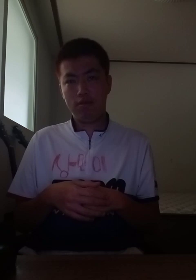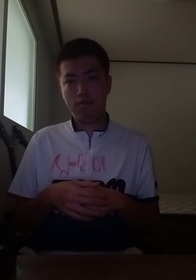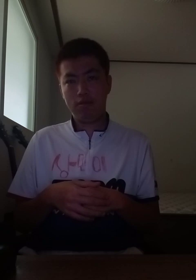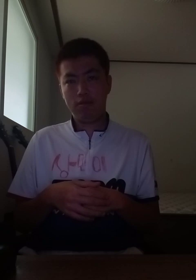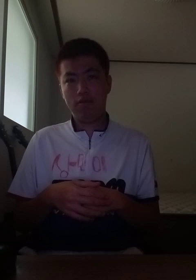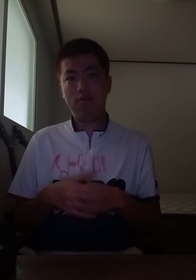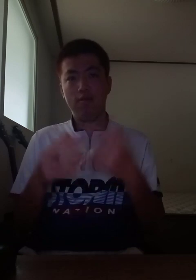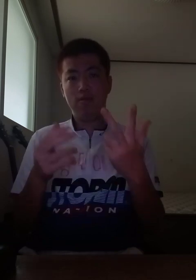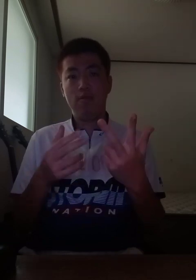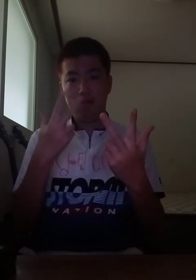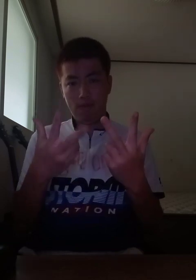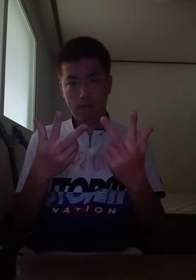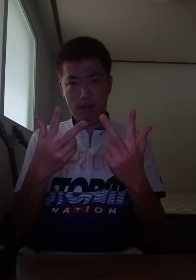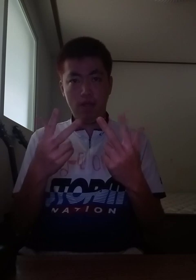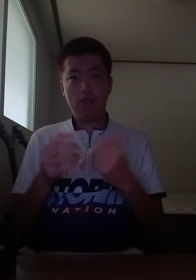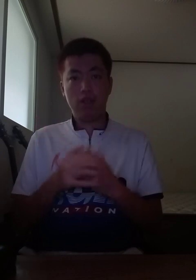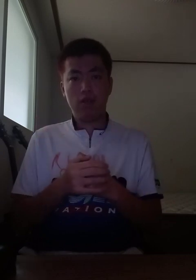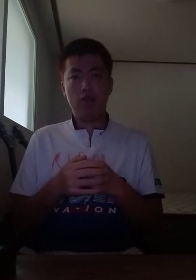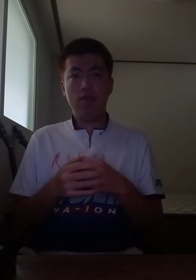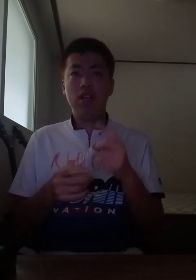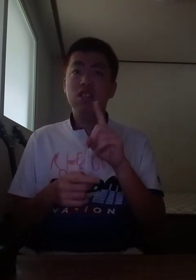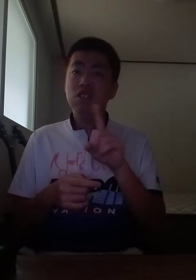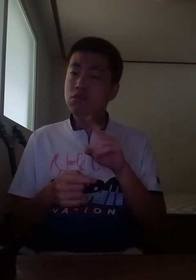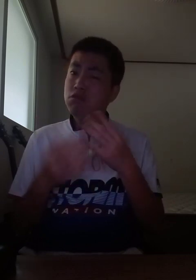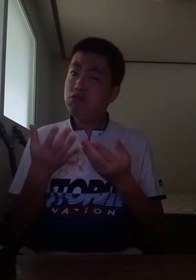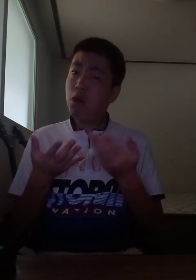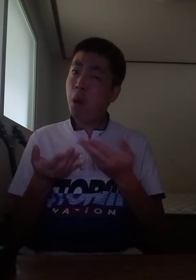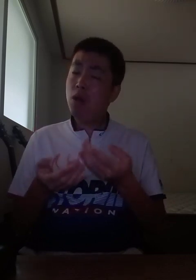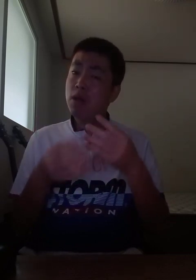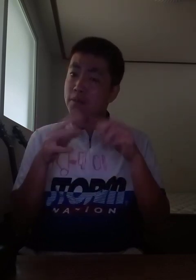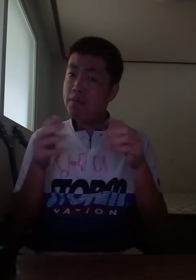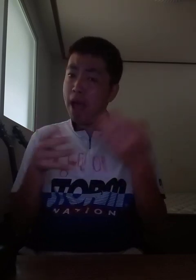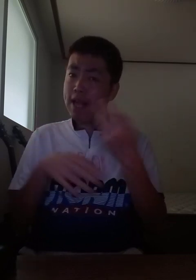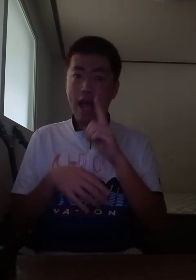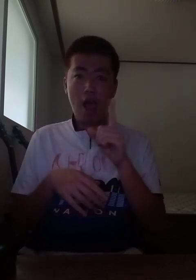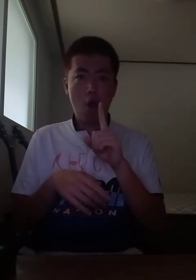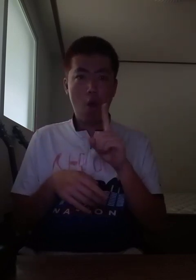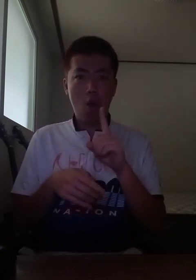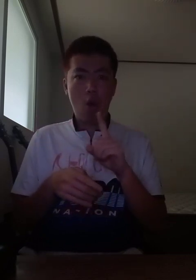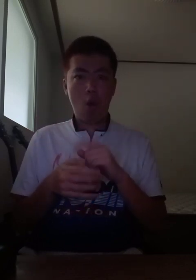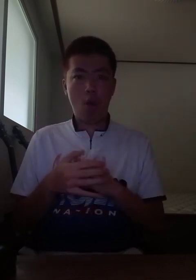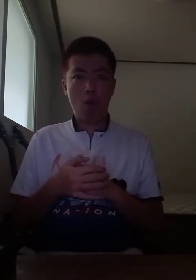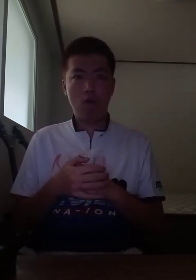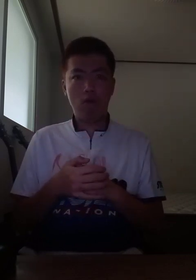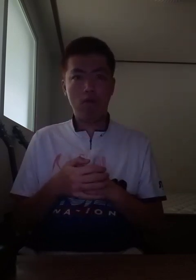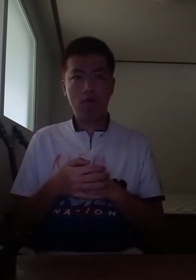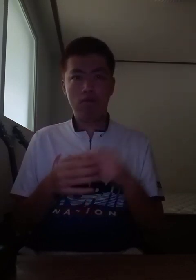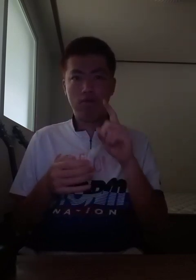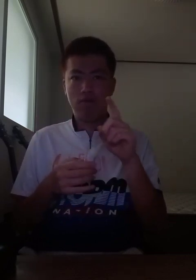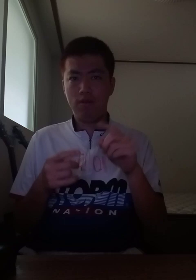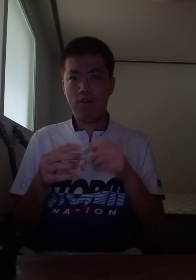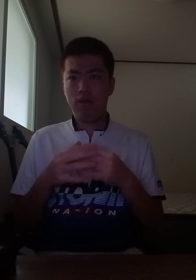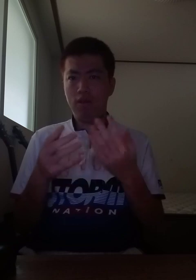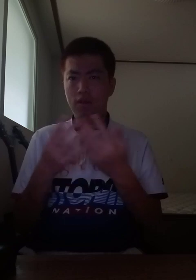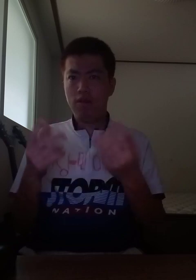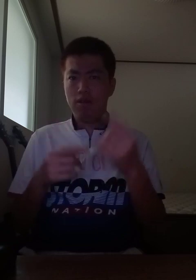관제센터입니다. 33초가 걸렸습니다. 이렇게 반응이 빠르지가 않는 건가요? 누르면 안 되는 오랫동안 누르면 텔소리가